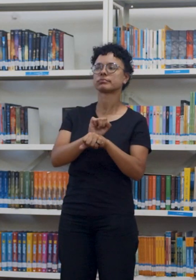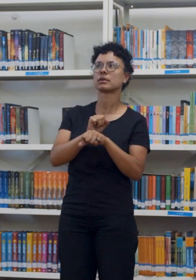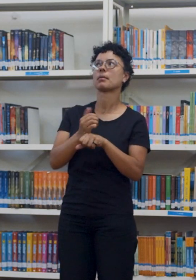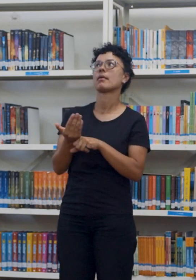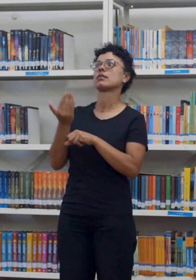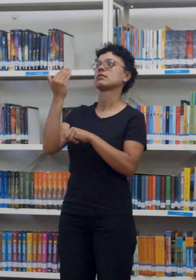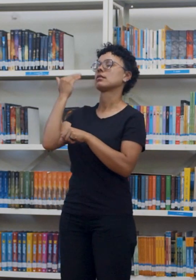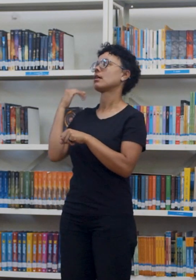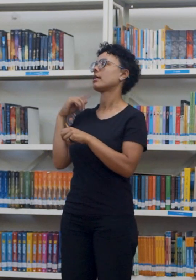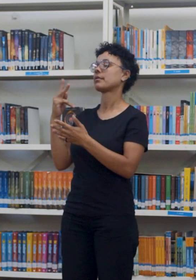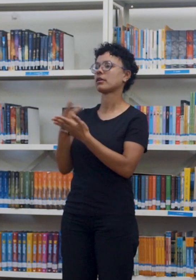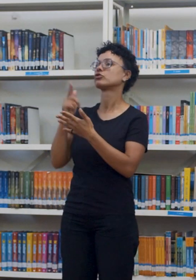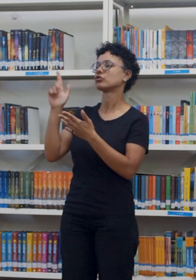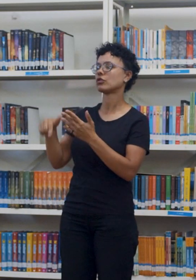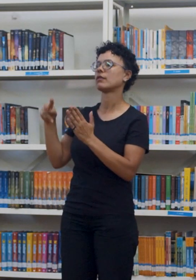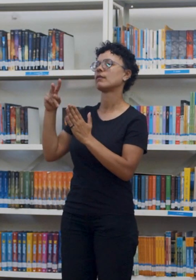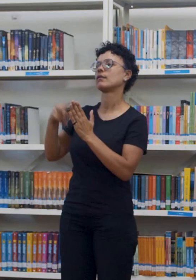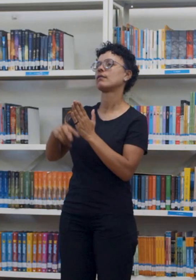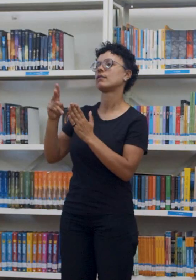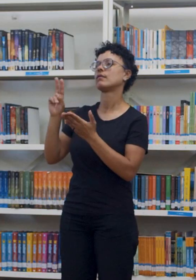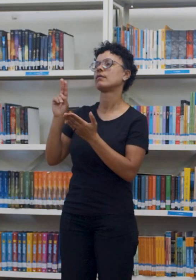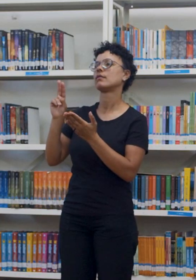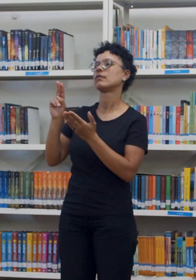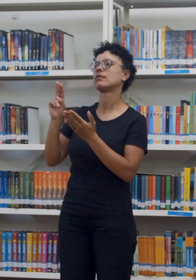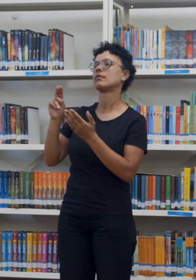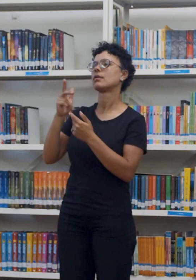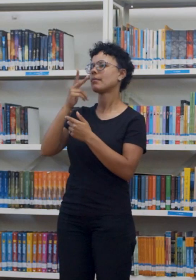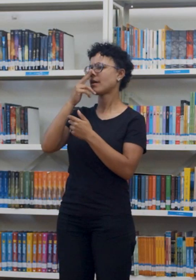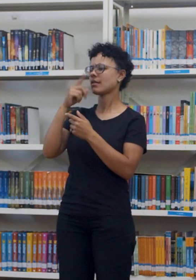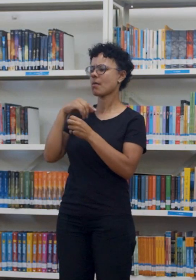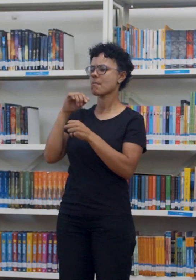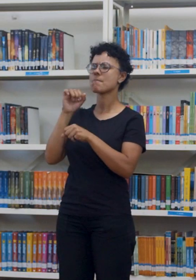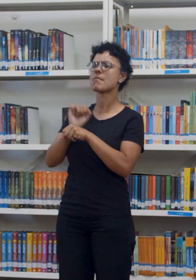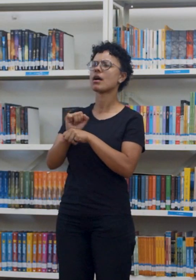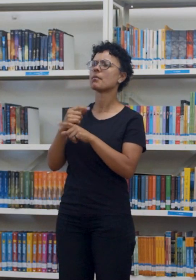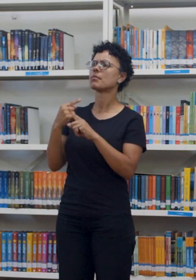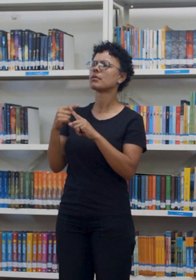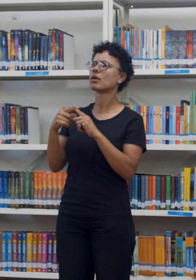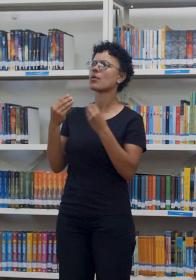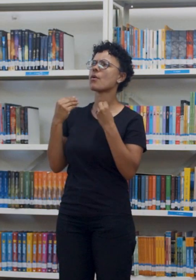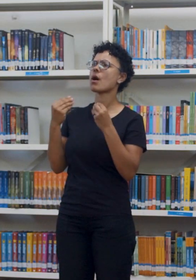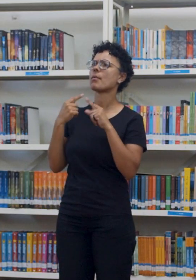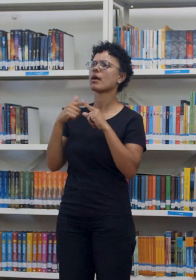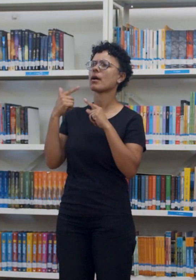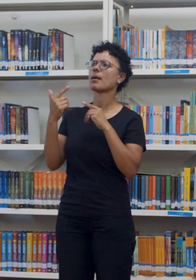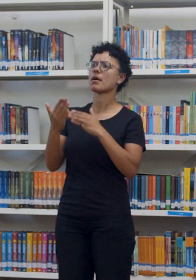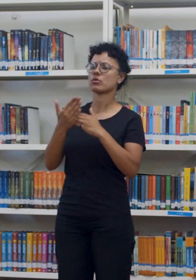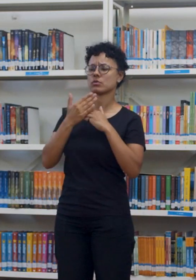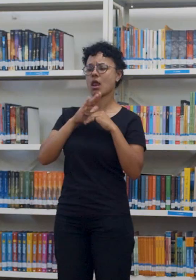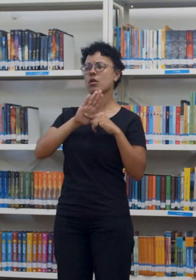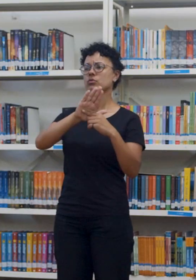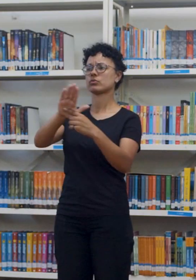dias que eu queria ele de novo o caderno, eu falei, caramba, por que eu não dei continuidade que era para ajudar também